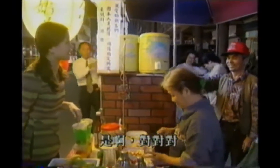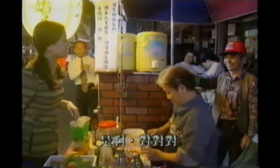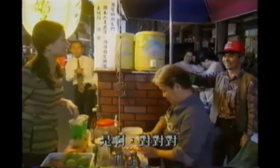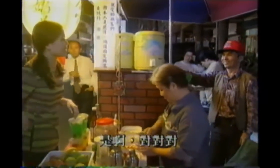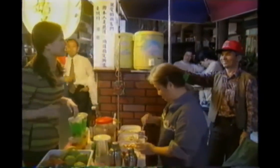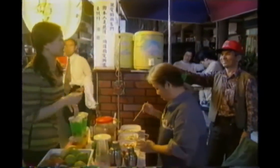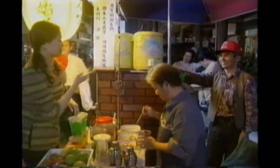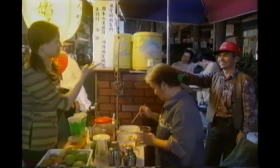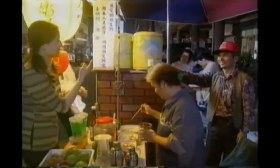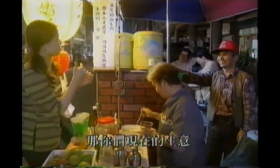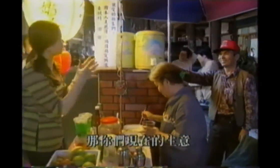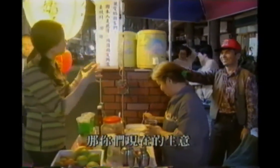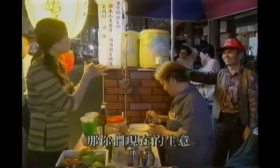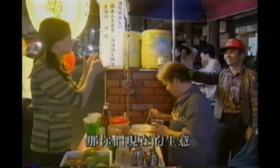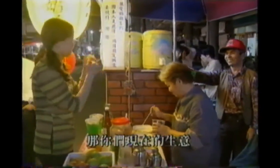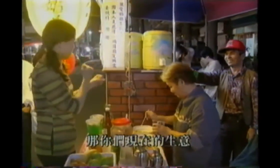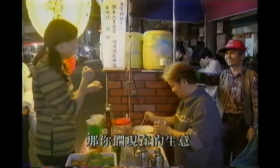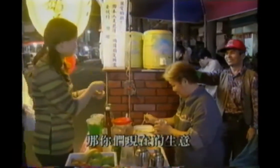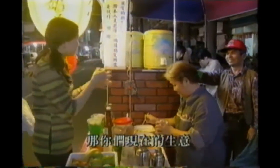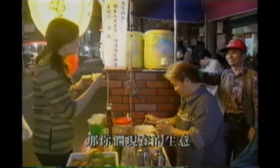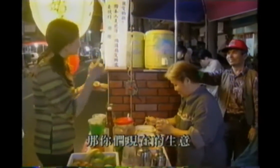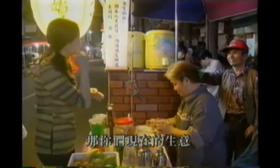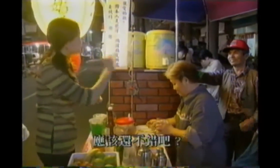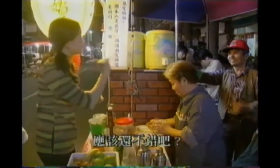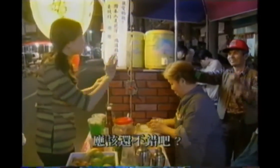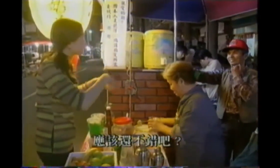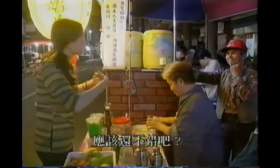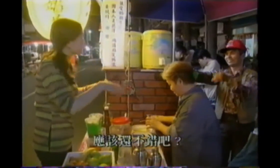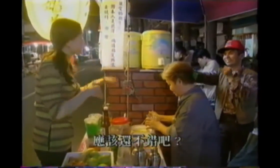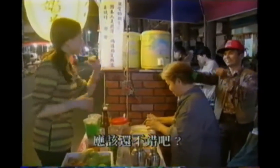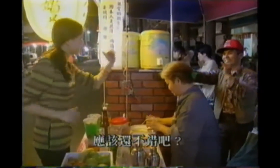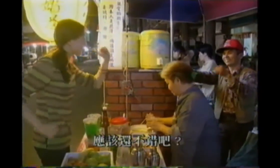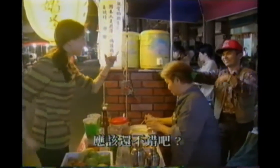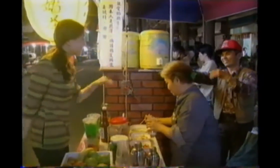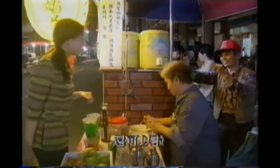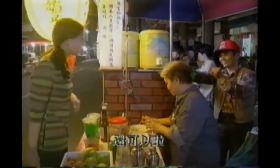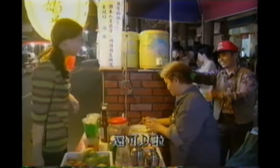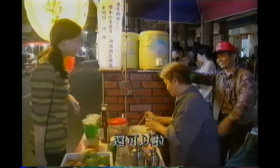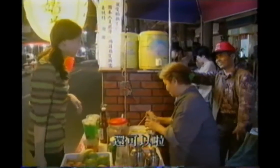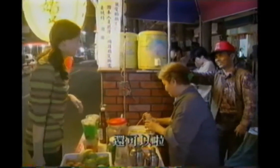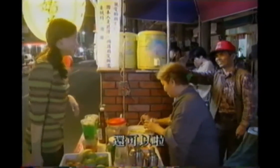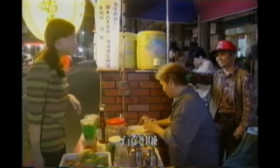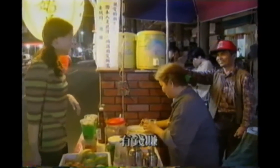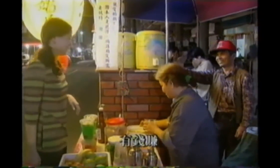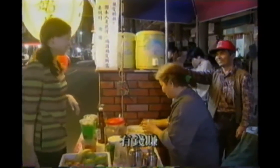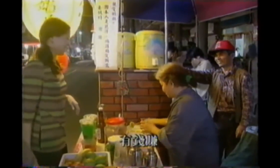对。 哎，那你们现在的生意应该还不错吧？ 还可以啦，有钱赚。